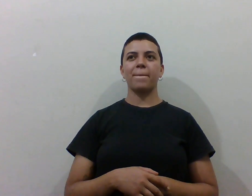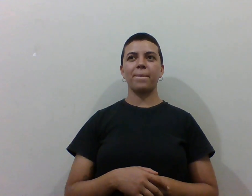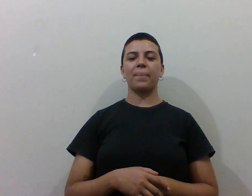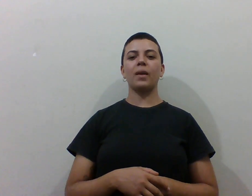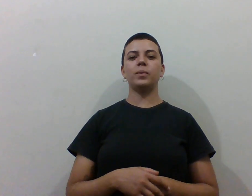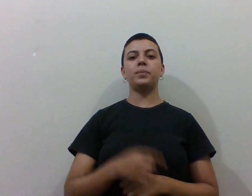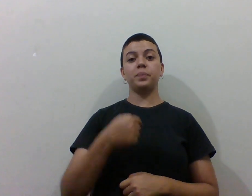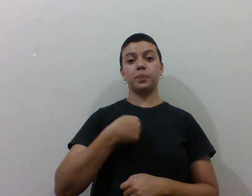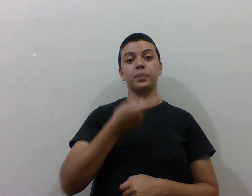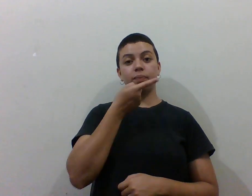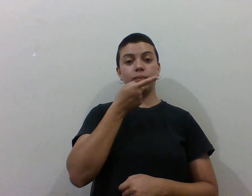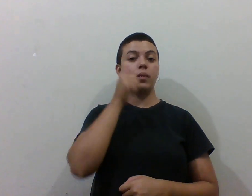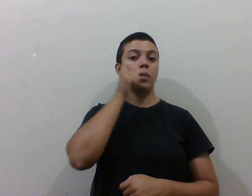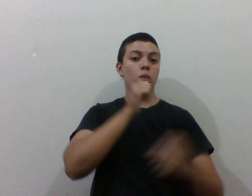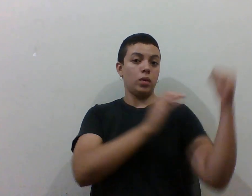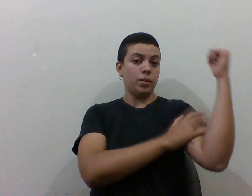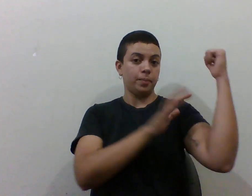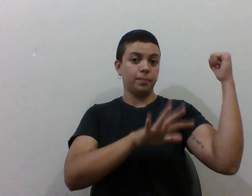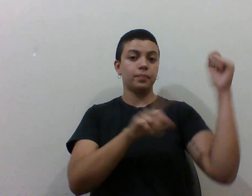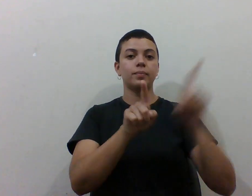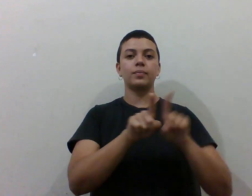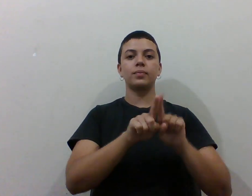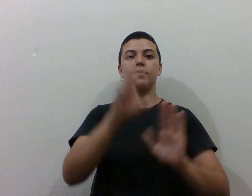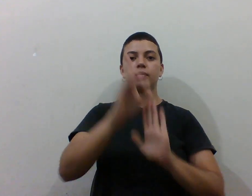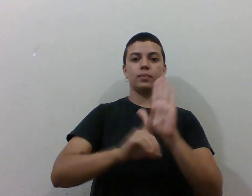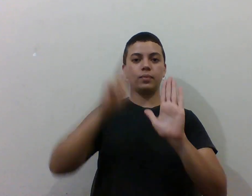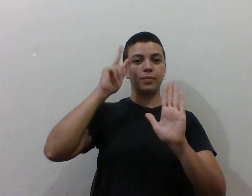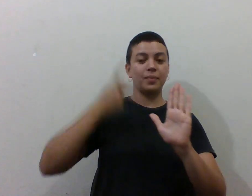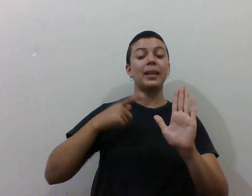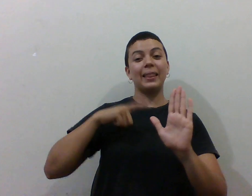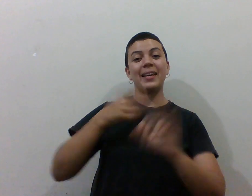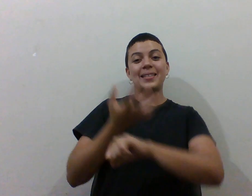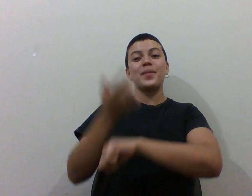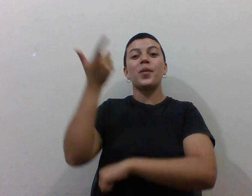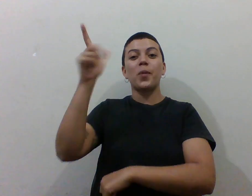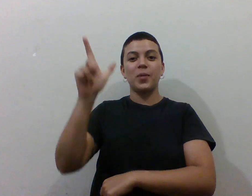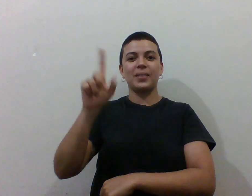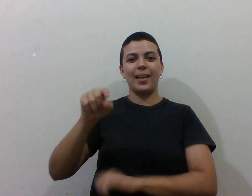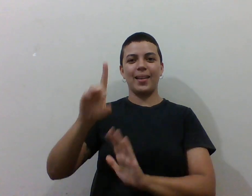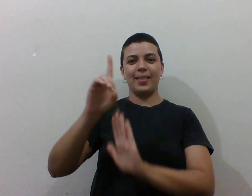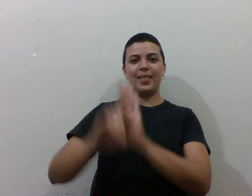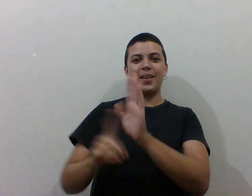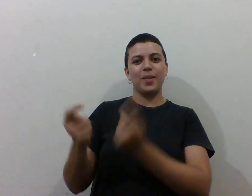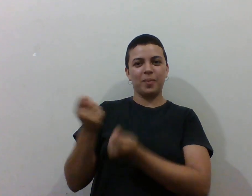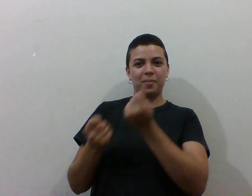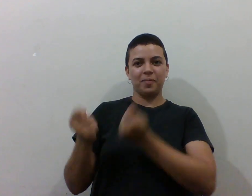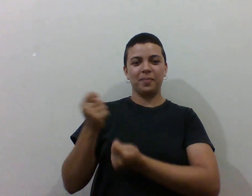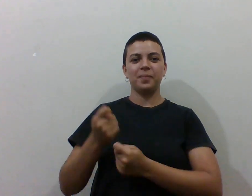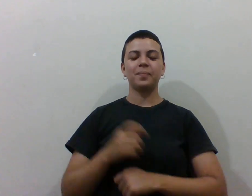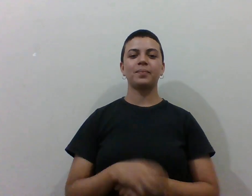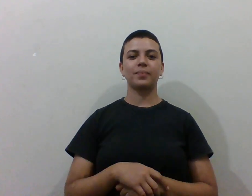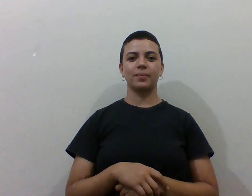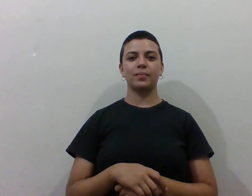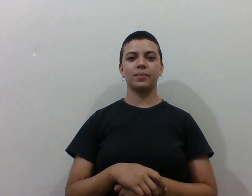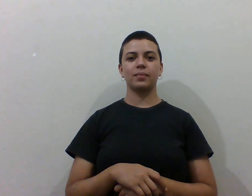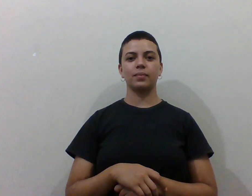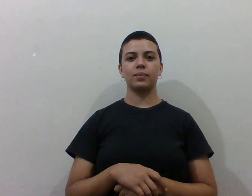eu leciono uma disciplina muito tradicional que é direito administrativo quando a gente fala de um ensino transversal ligado a direitos humanos na minha